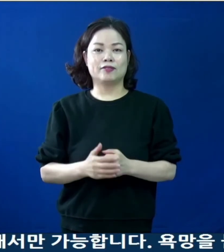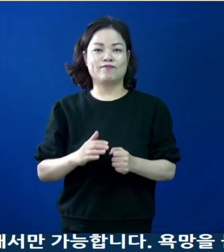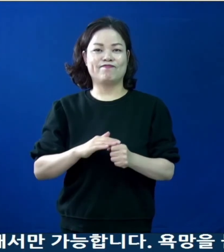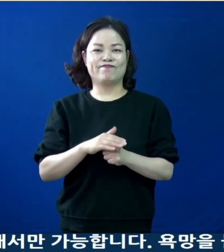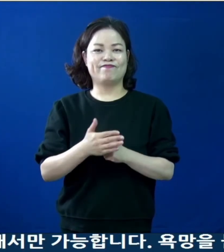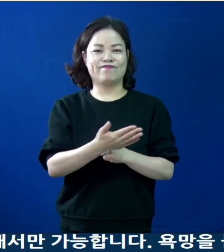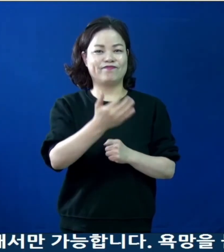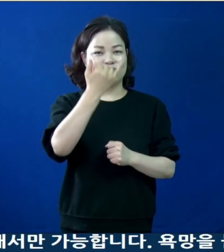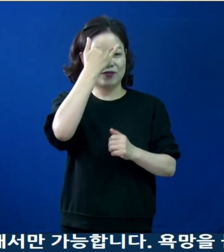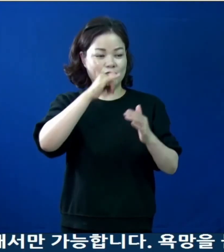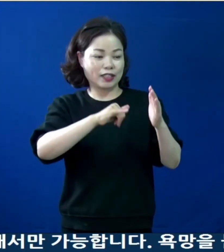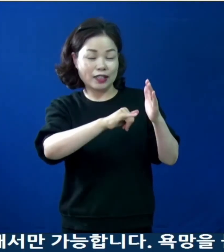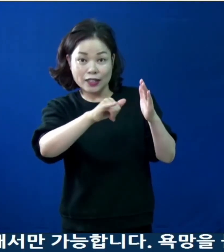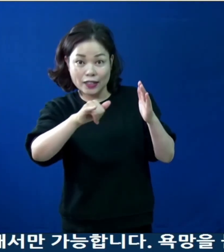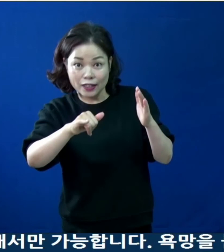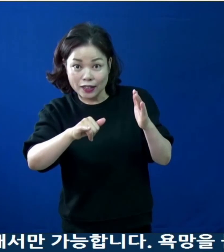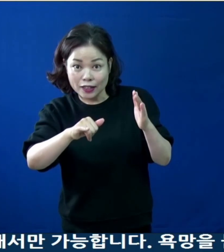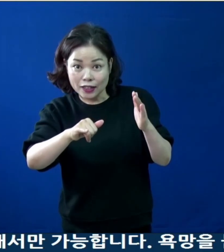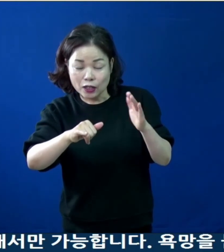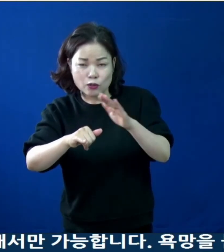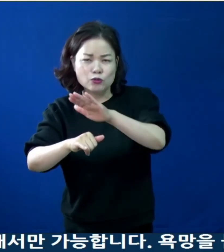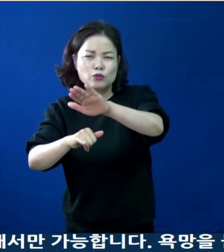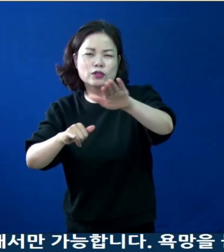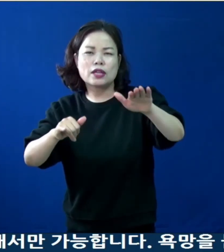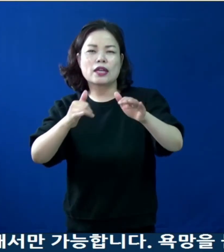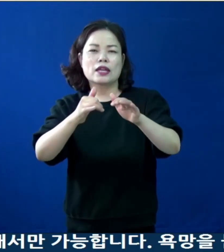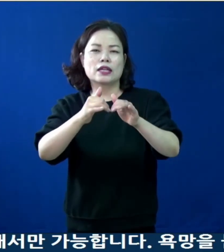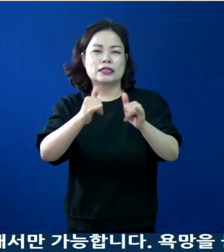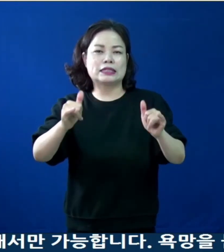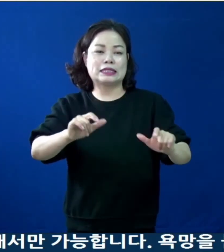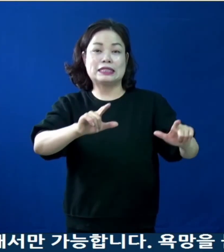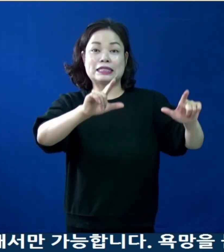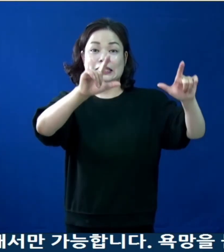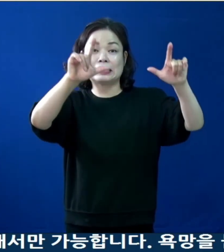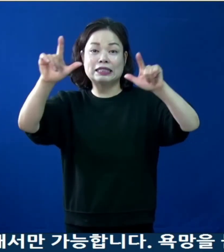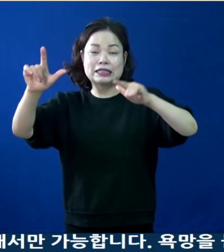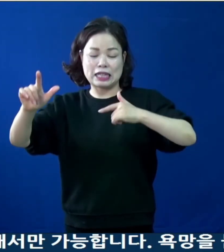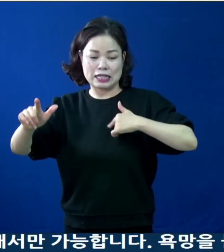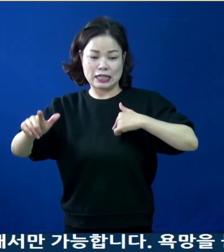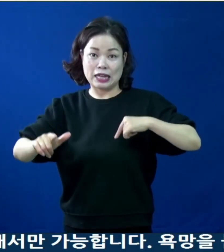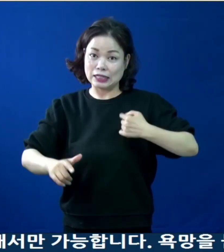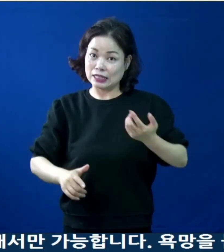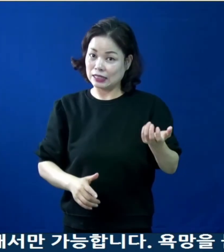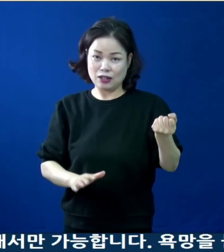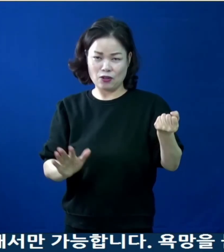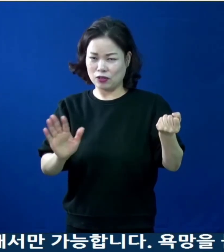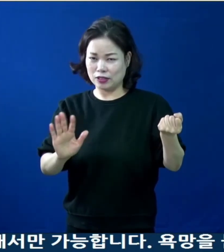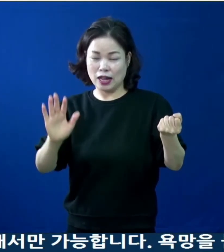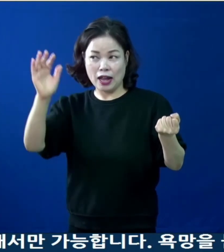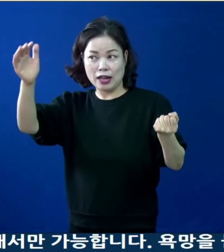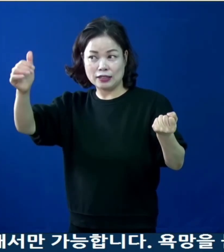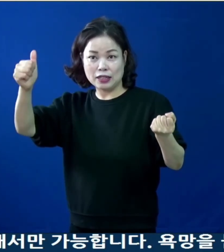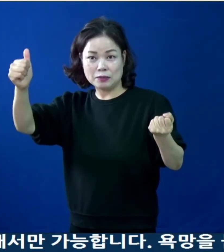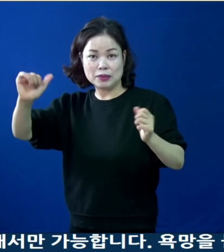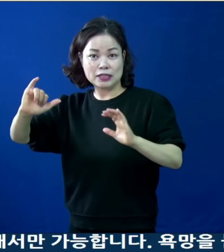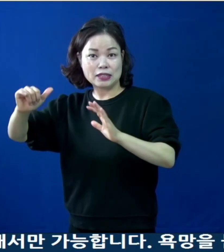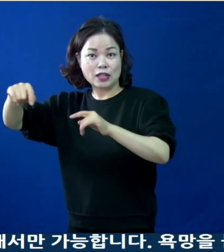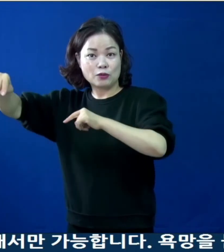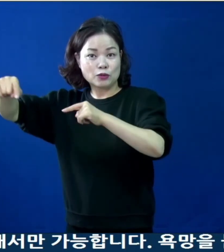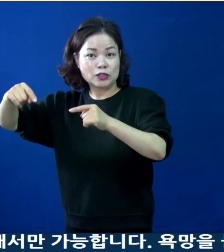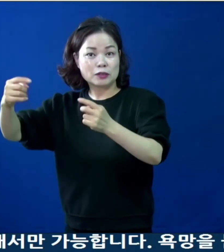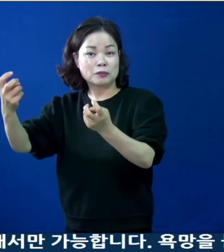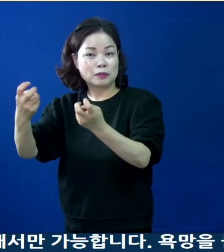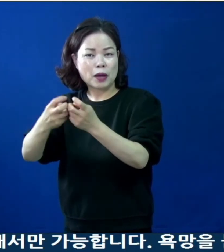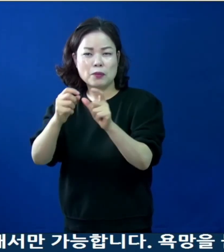사랑하는 충현의 가족 여러분, 우리들의 인생은 나 자신의 것이 아니라 하나님께서 세상을 움직이시는